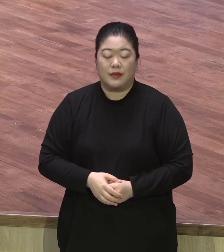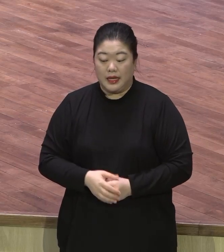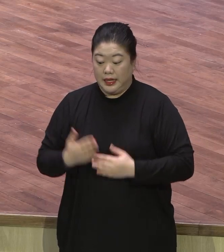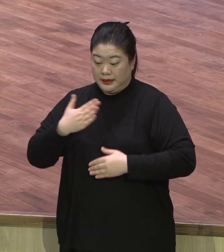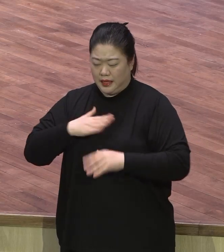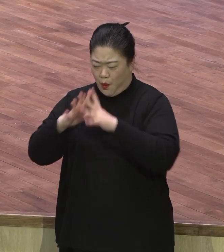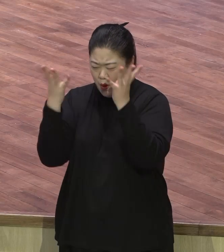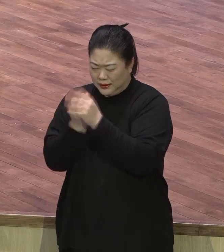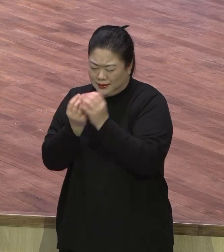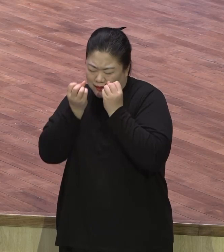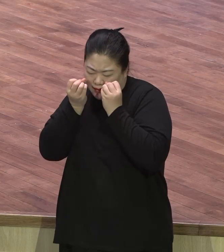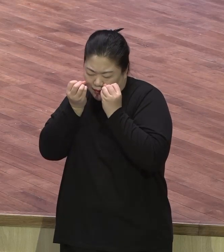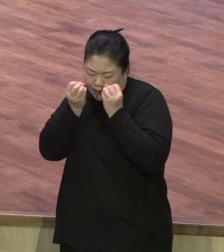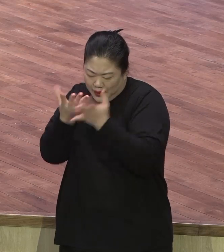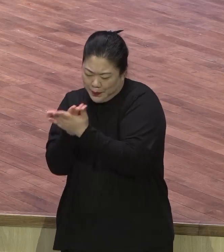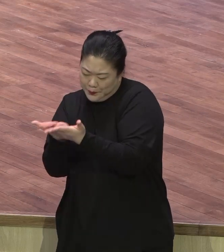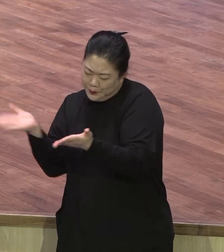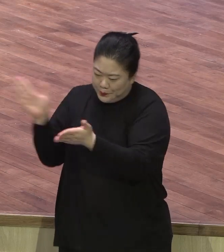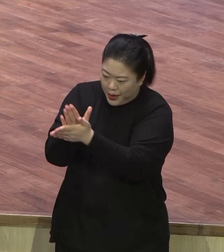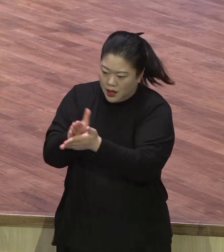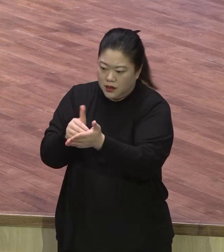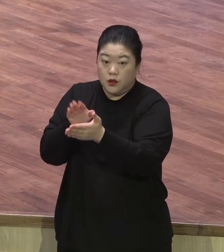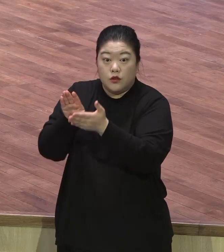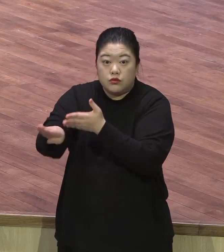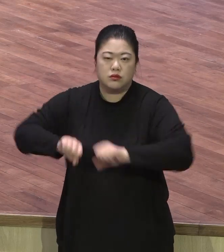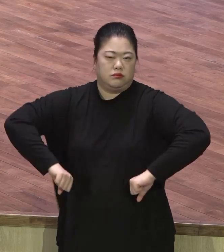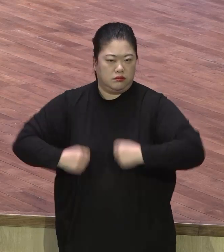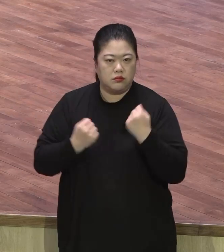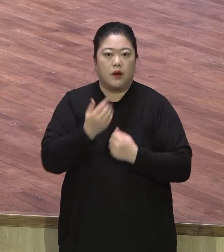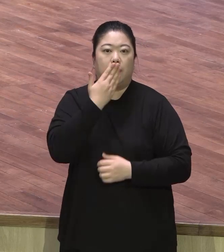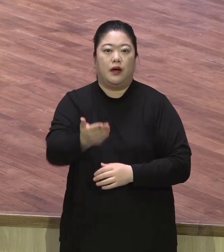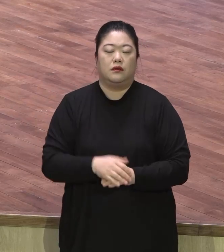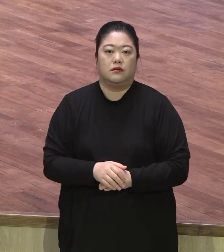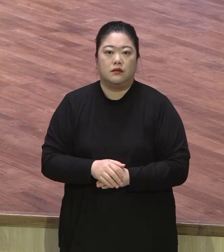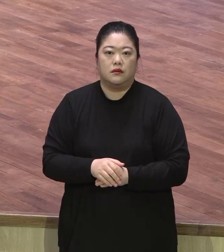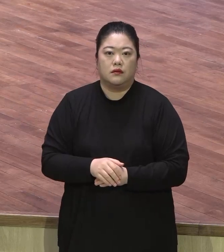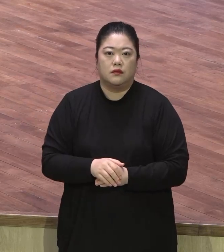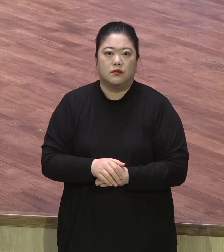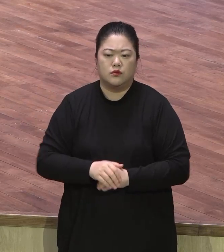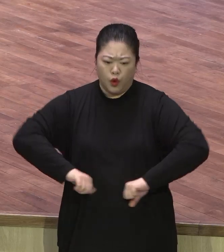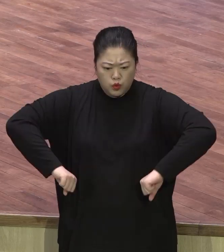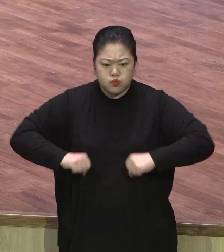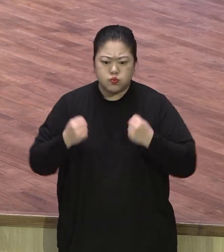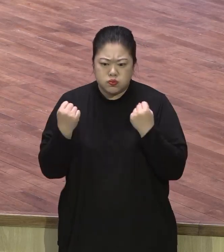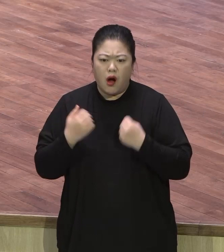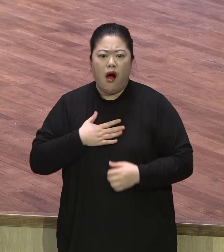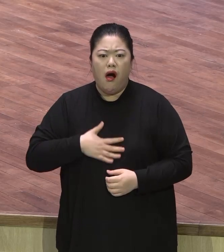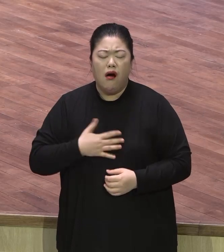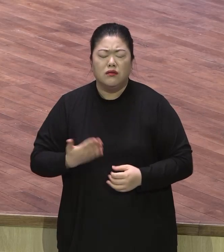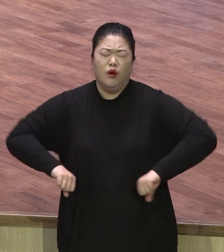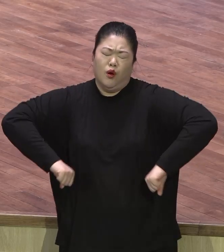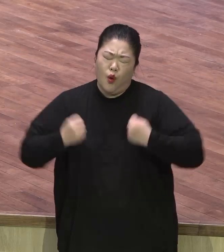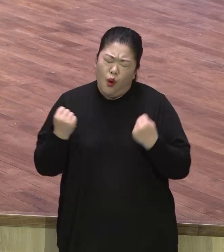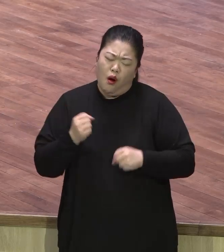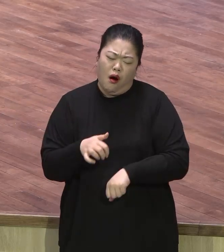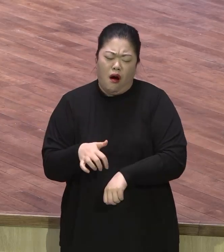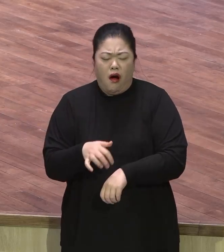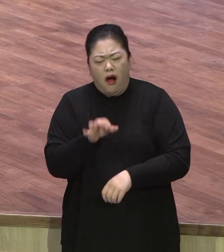가능해요. 왜 말씀에 순종 못하느냐 왜 말씀을 듣고 실행이 안 되느냐